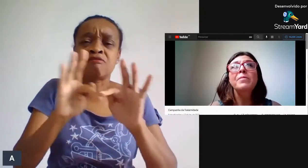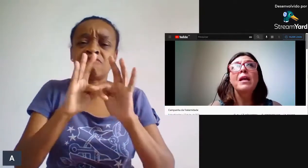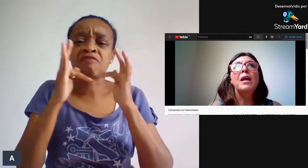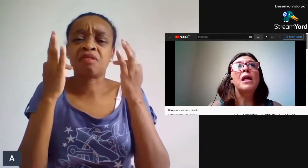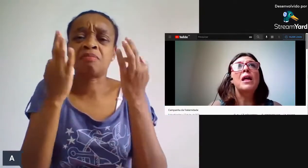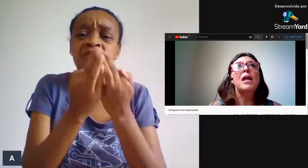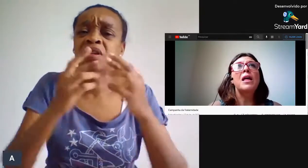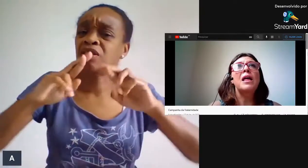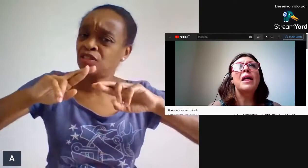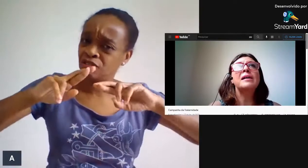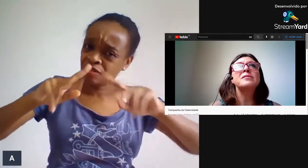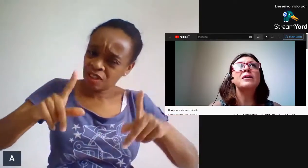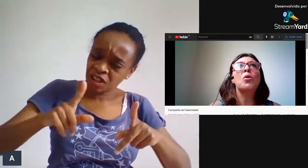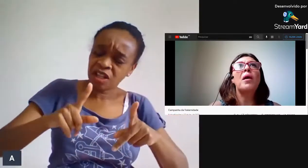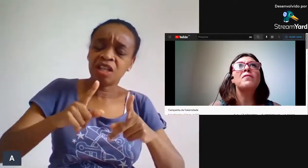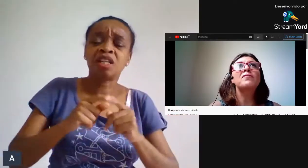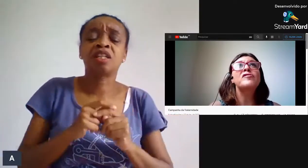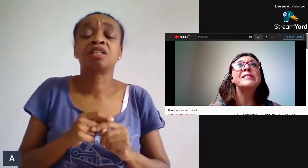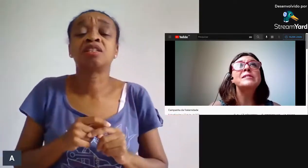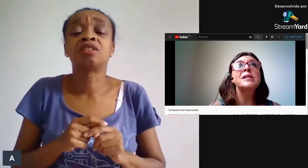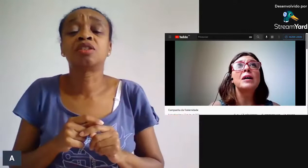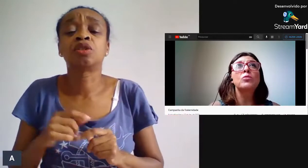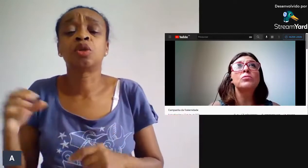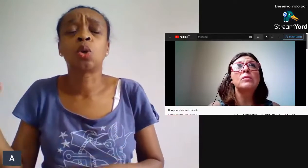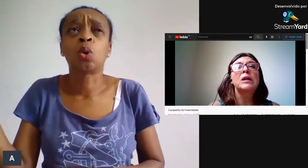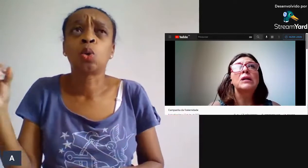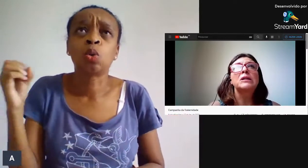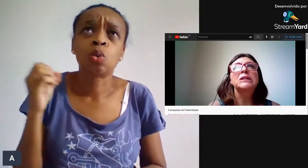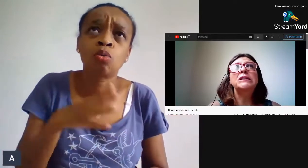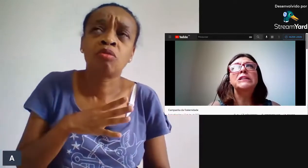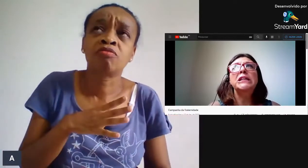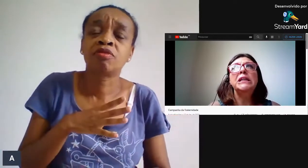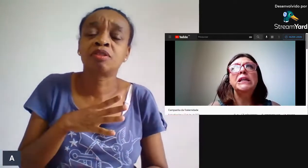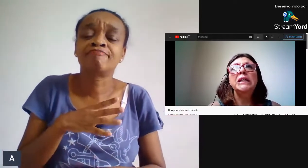família, essa nova visão